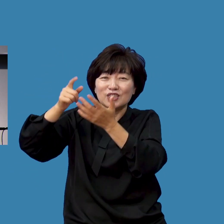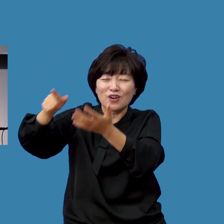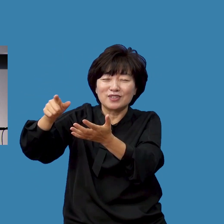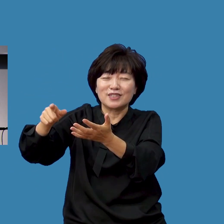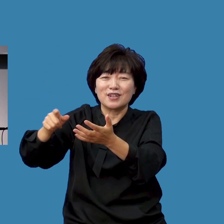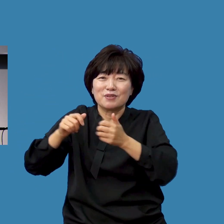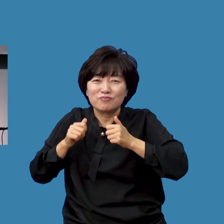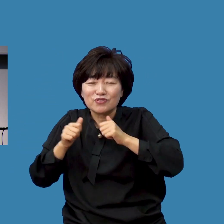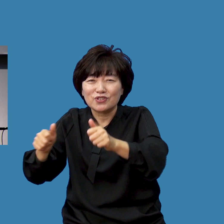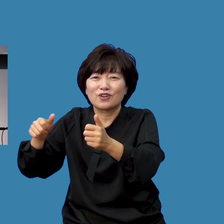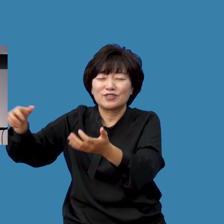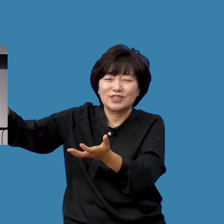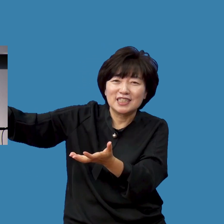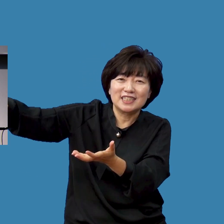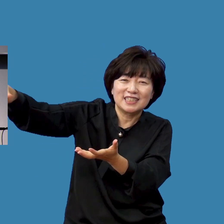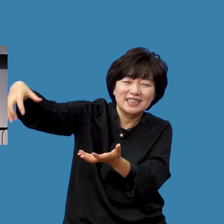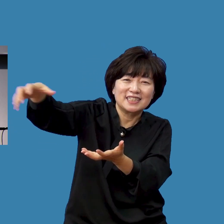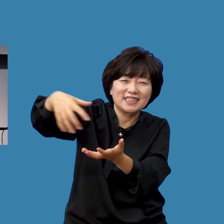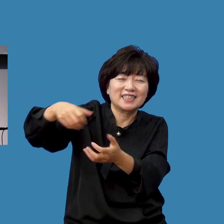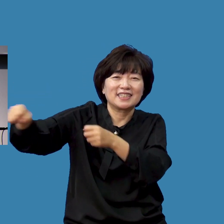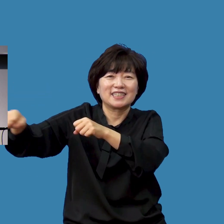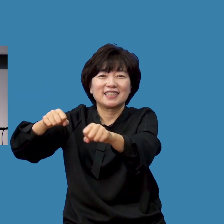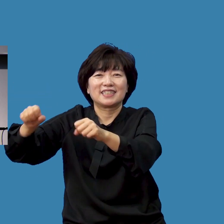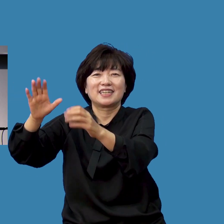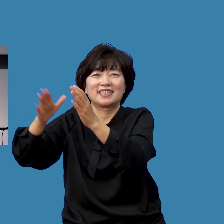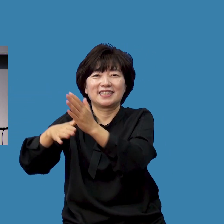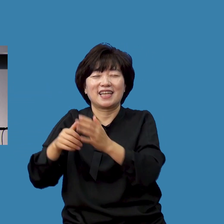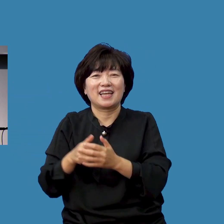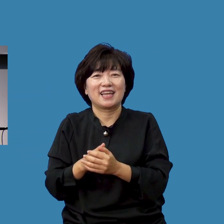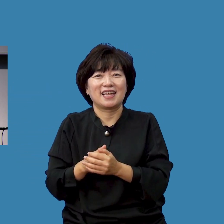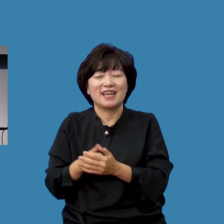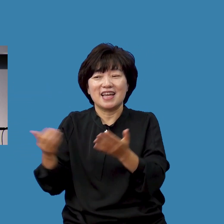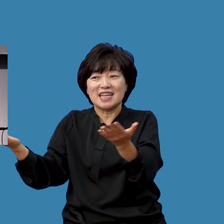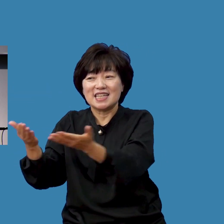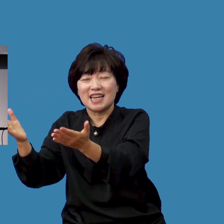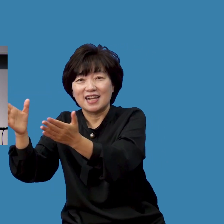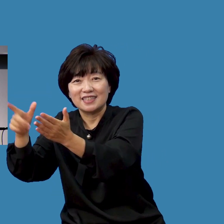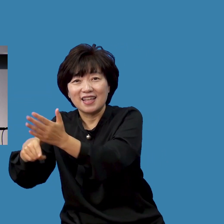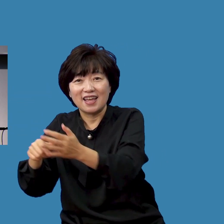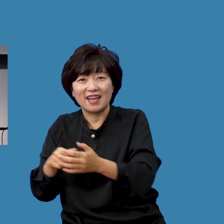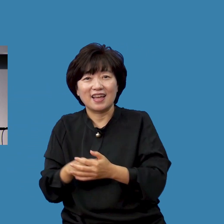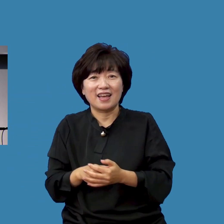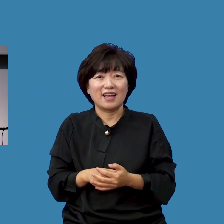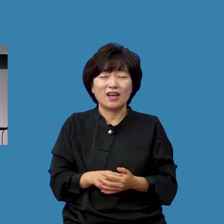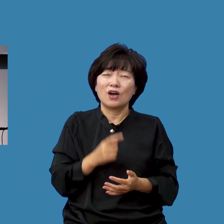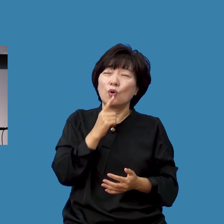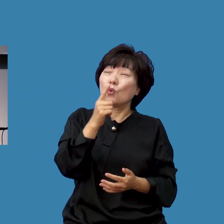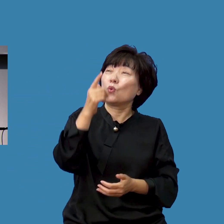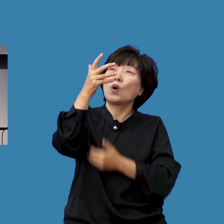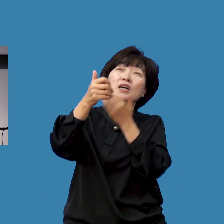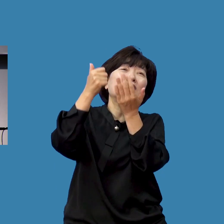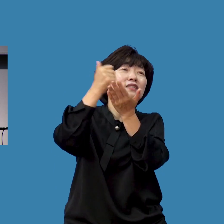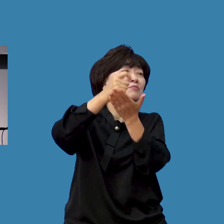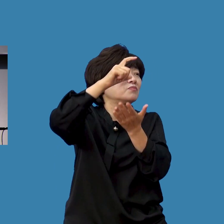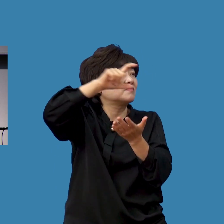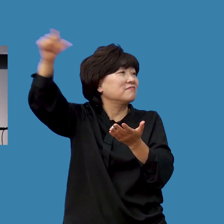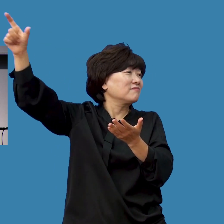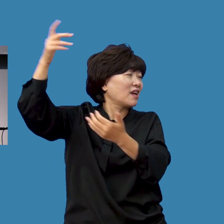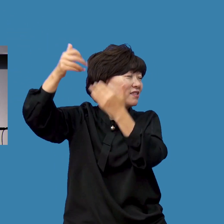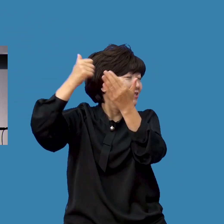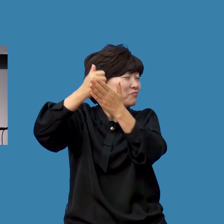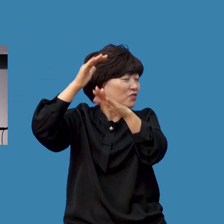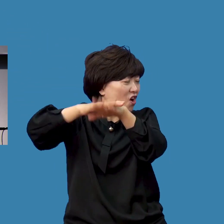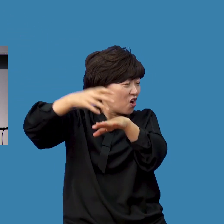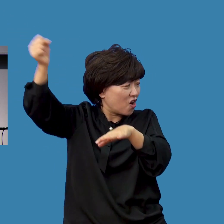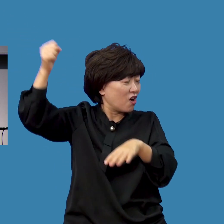움직이는 때예요. 뭔가 하나님이 주신 것들을 부지런히 취하고 부지런히 일해야 되는 때입니다. 그런데 또 일해야 되는 때 하나님의 일은